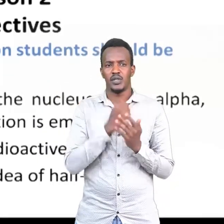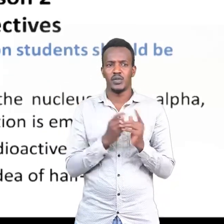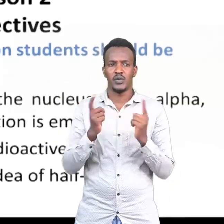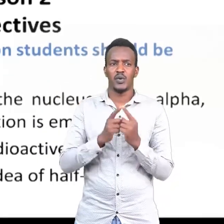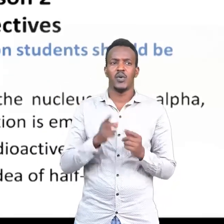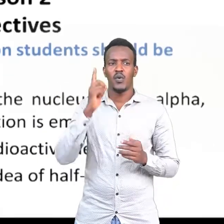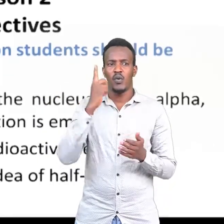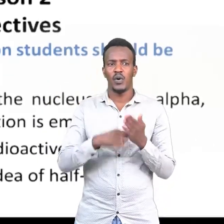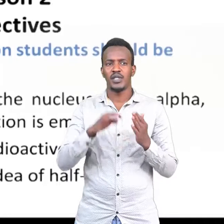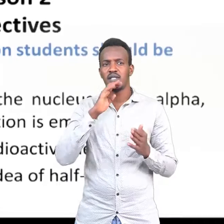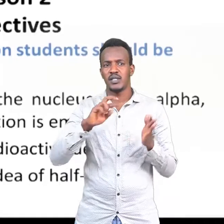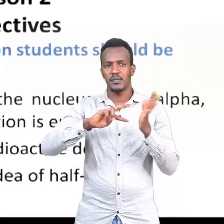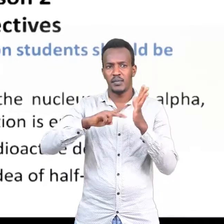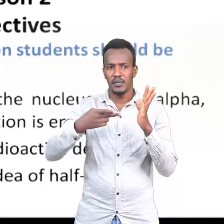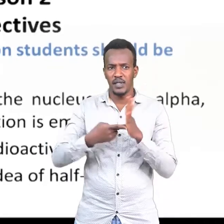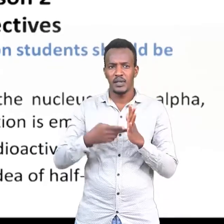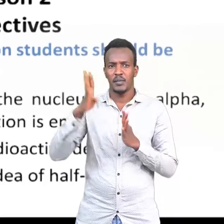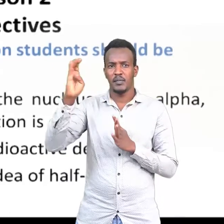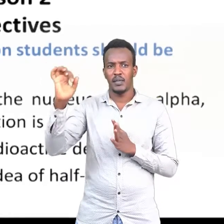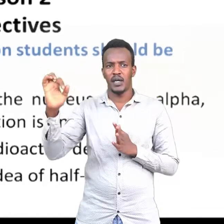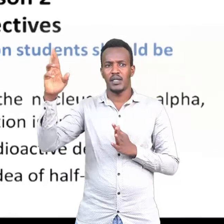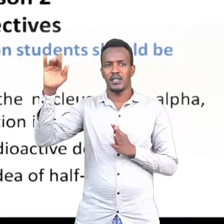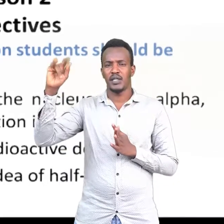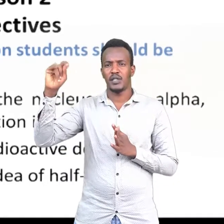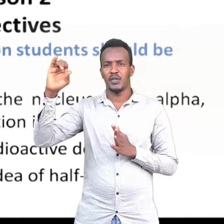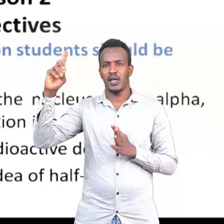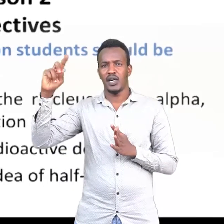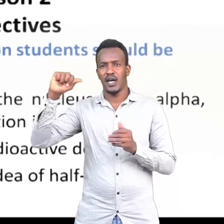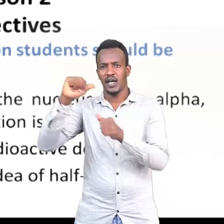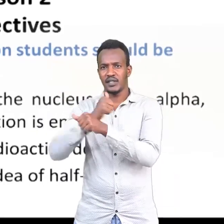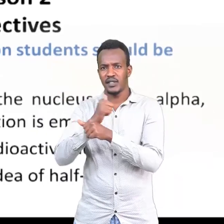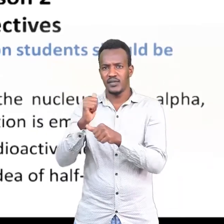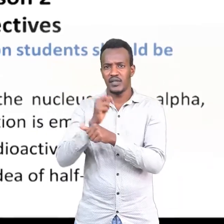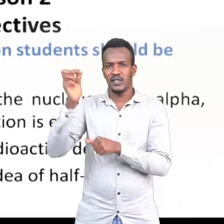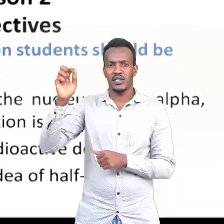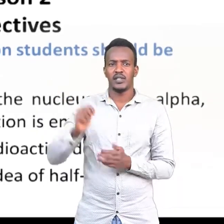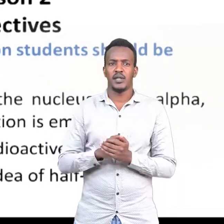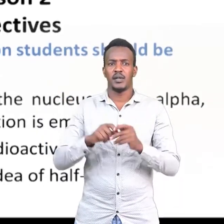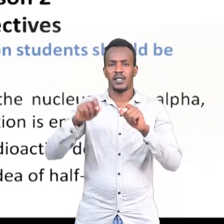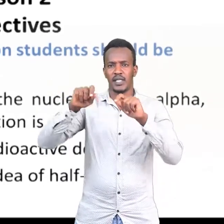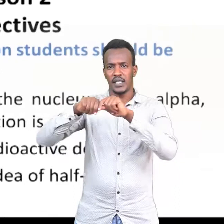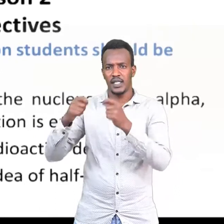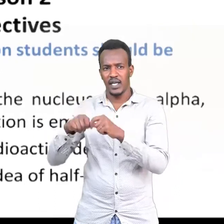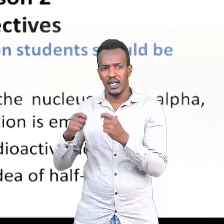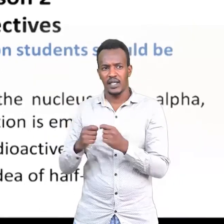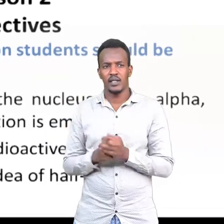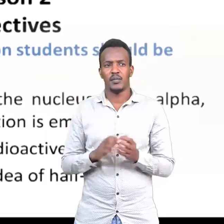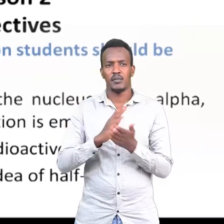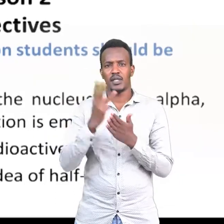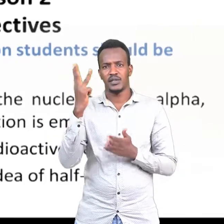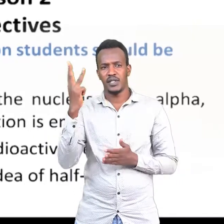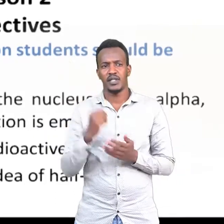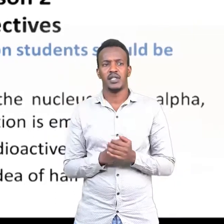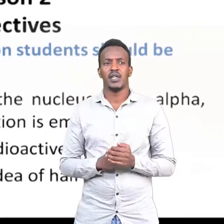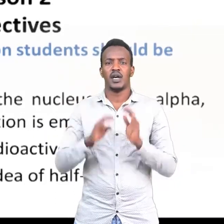what is meant by radioactive decay. Muxuu yahay markaasi waxa weeyaan shucaaca qaybsanka amase markaasi breaking down-ka ku imanaya. Qaybta saddexaad oo ah